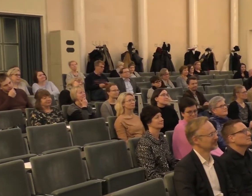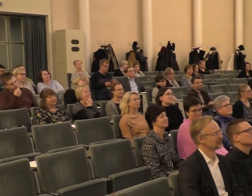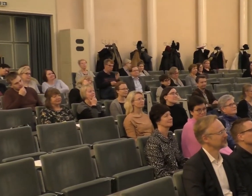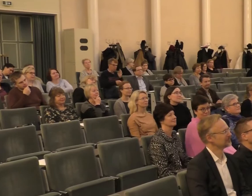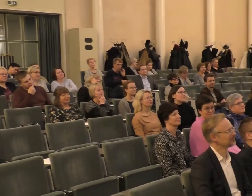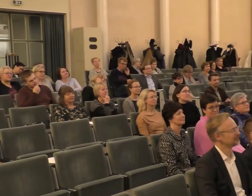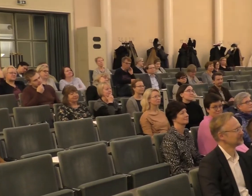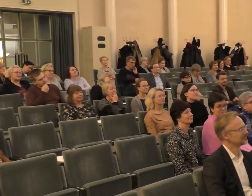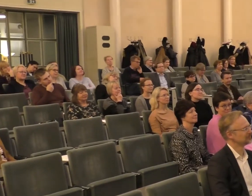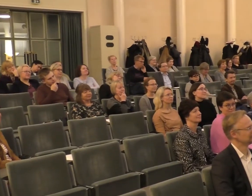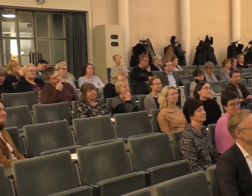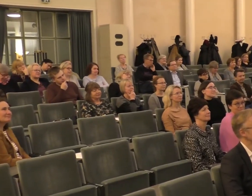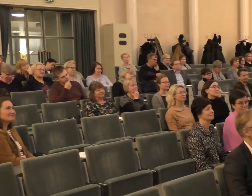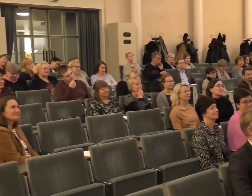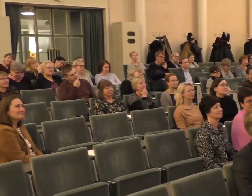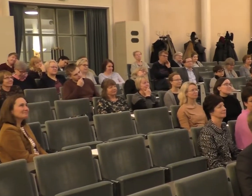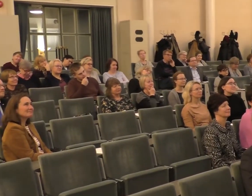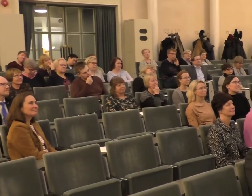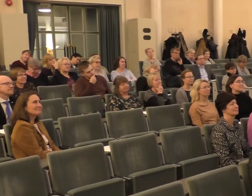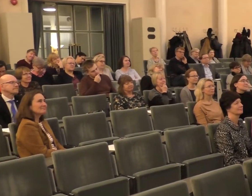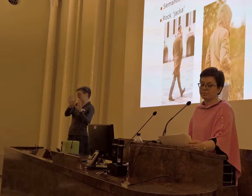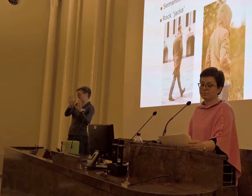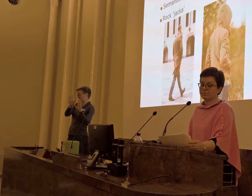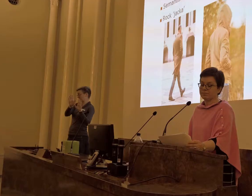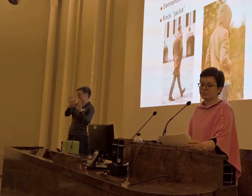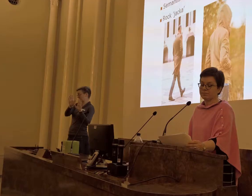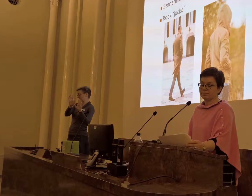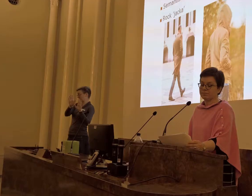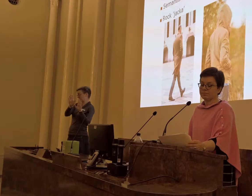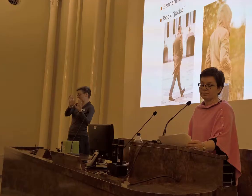heteka, muilutus, sota.